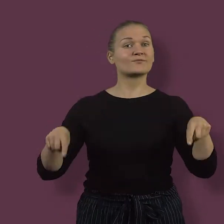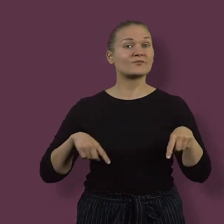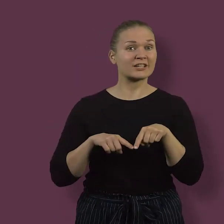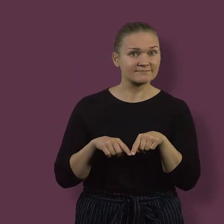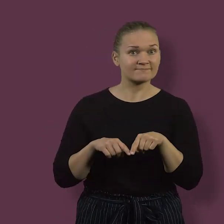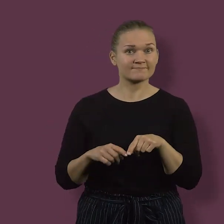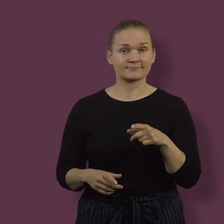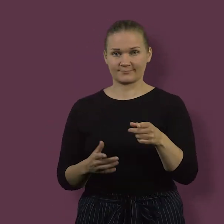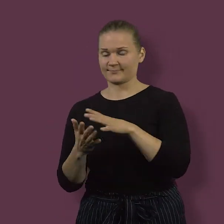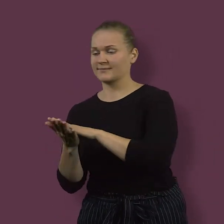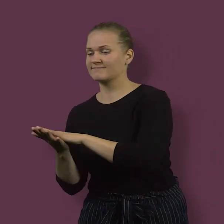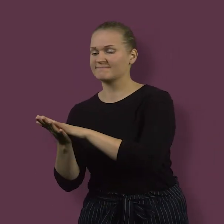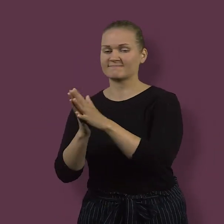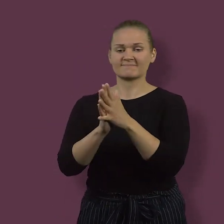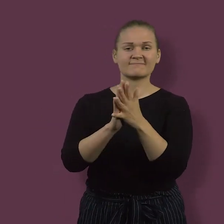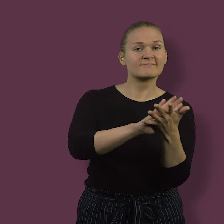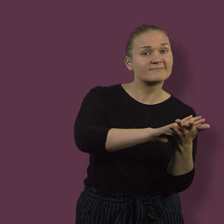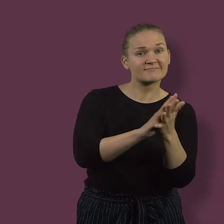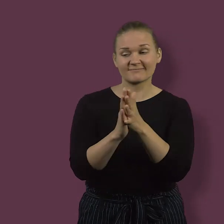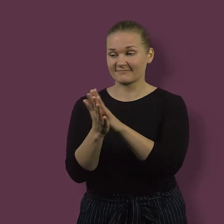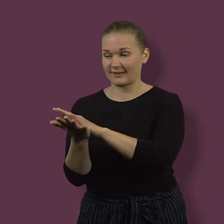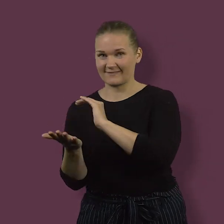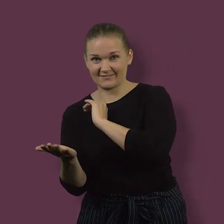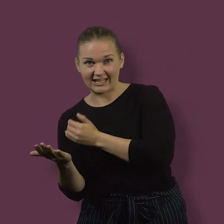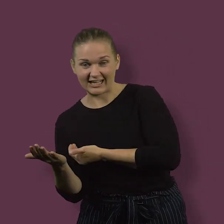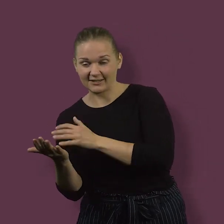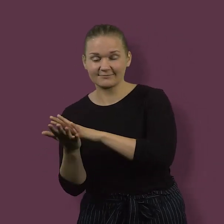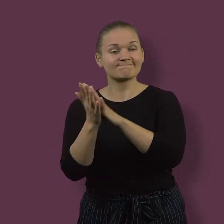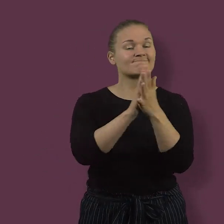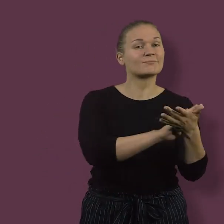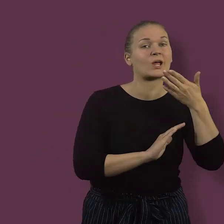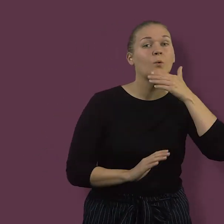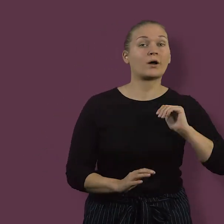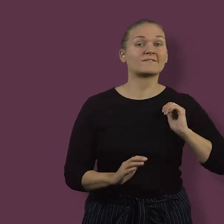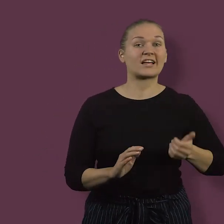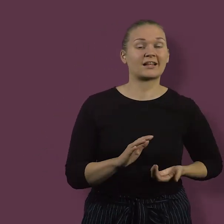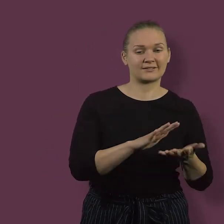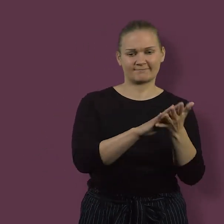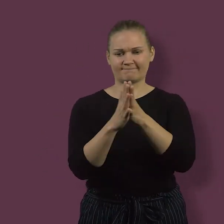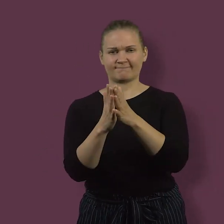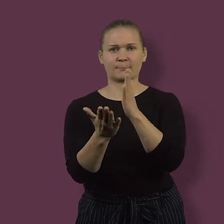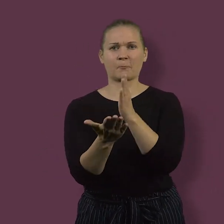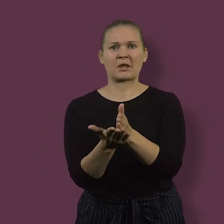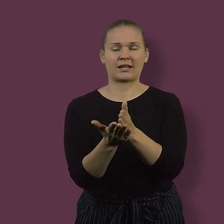till ett objekt i en patriarkal värld. Tonåren är en tid av identitetssökande och